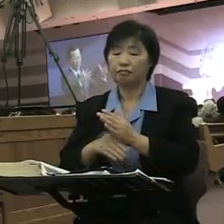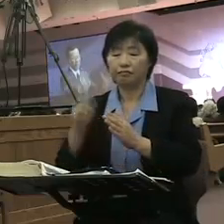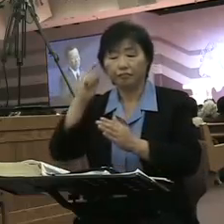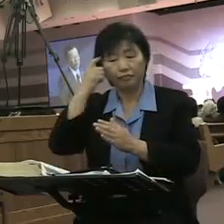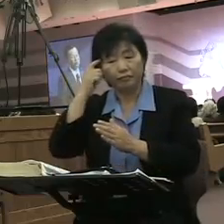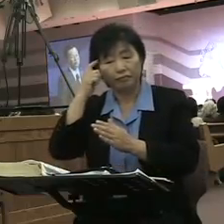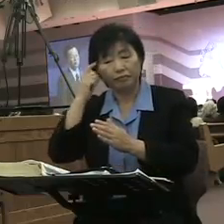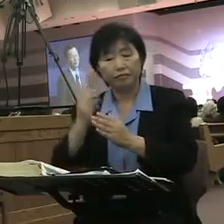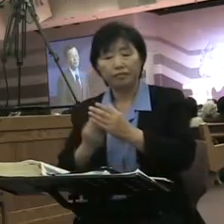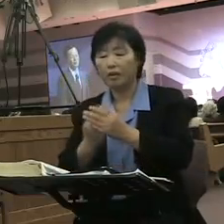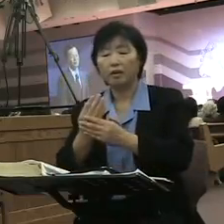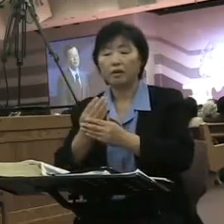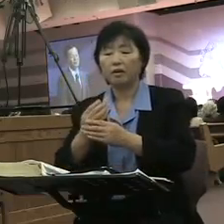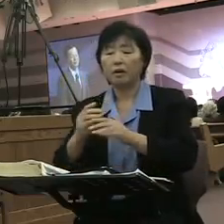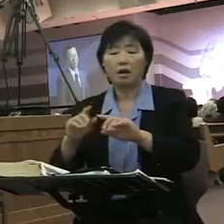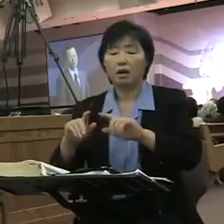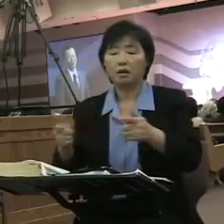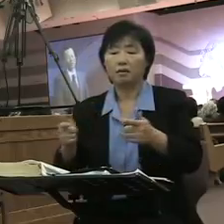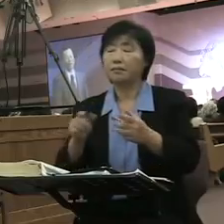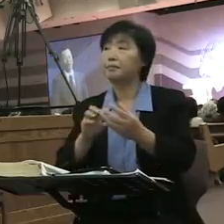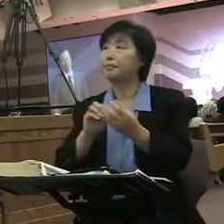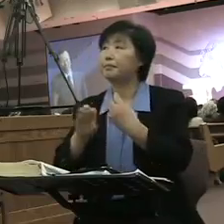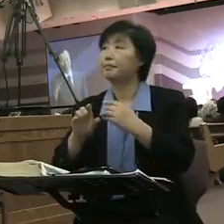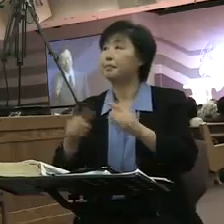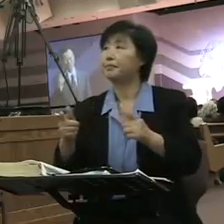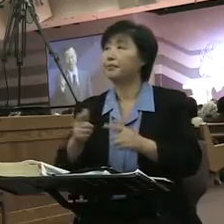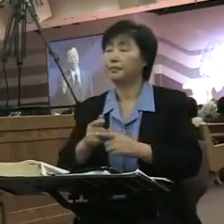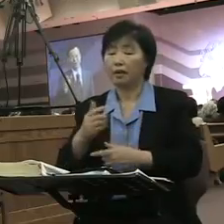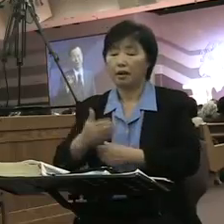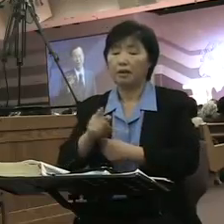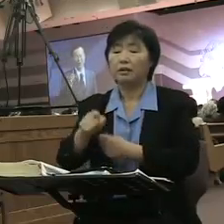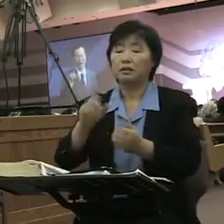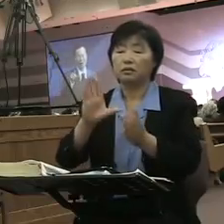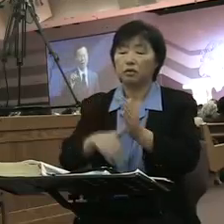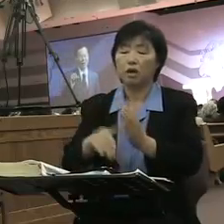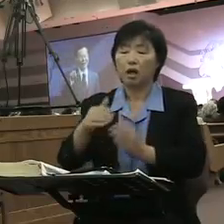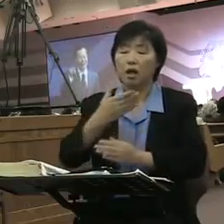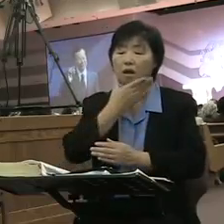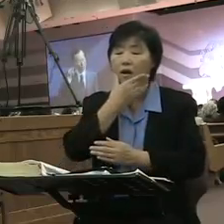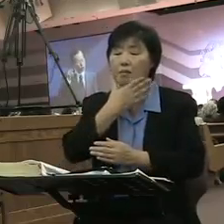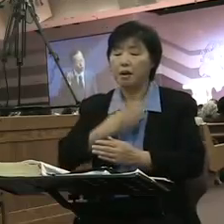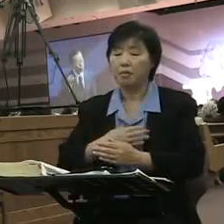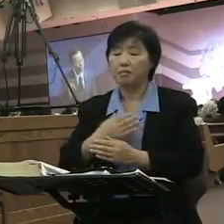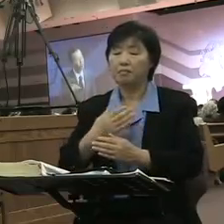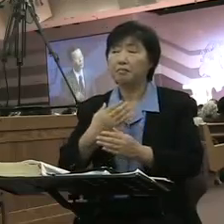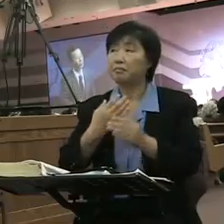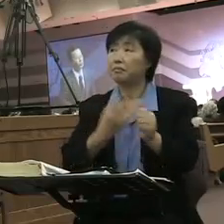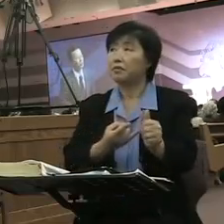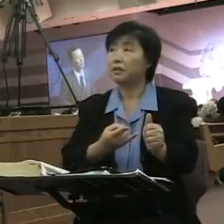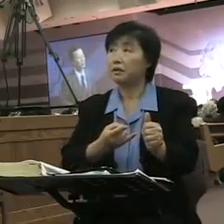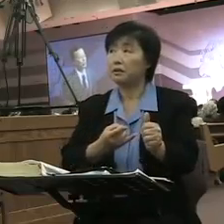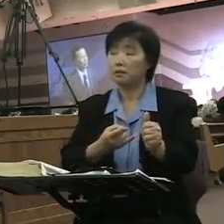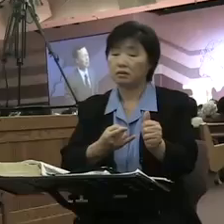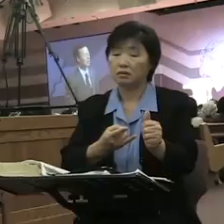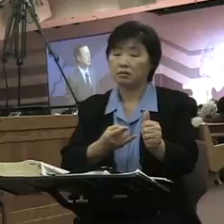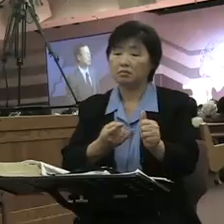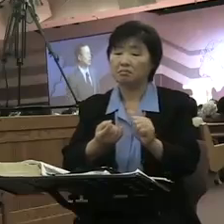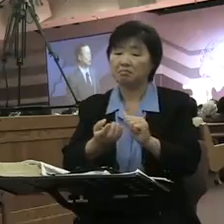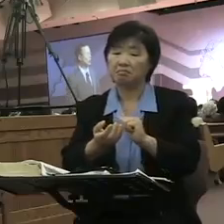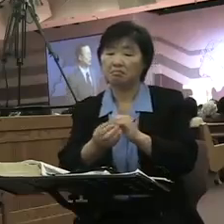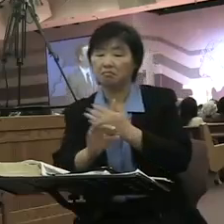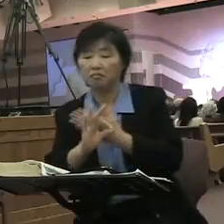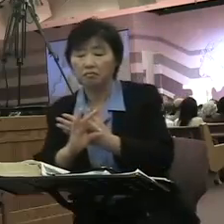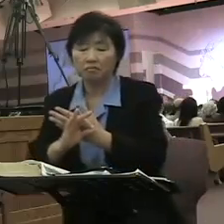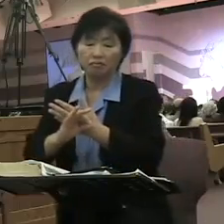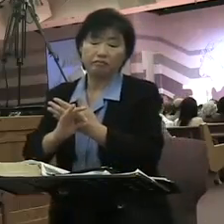대답도 아니었다는 것입니다. 이것은 다만 하나님께서 그 당시에 아브라함에게 인스피레이션으로 주신